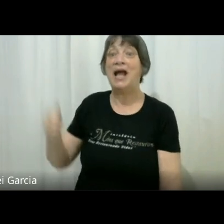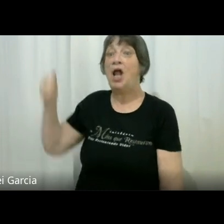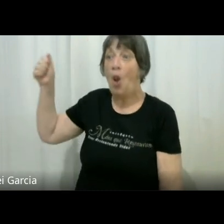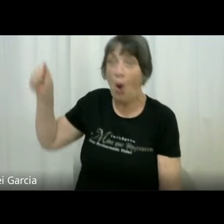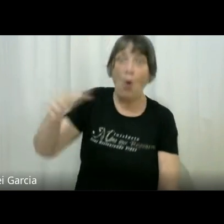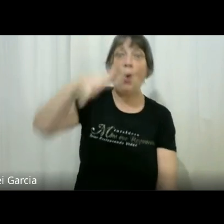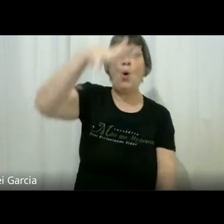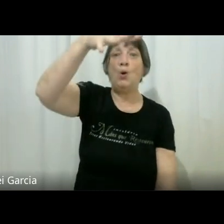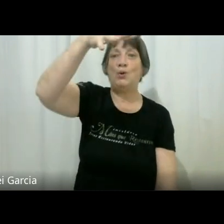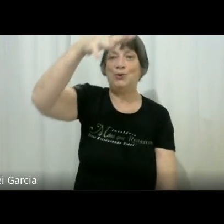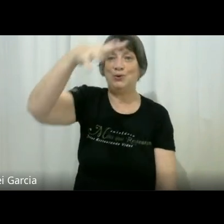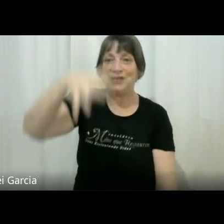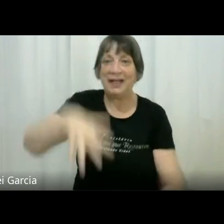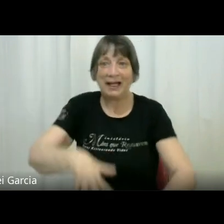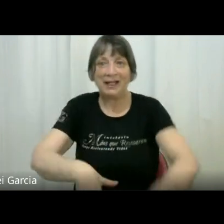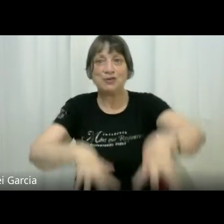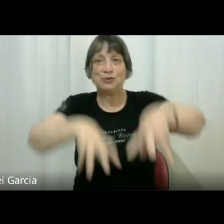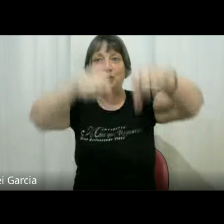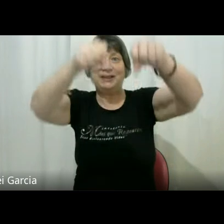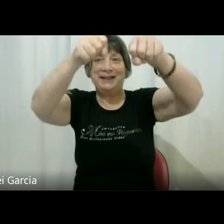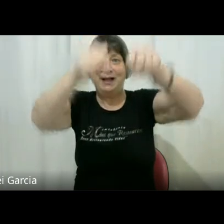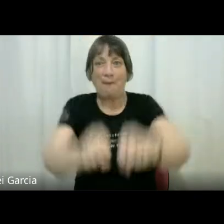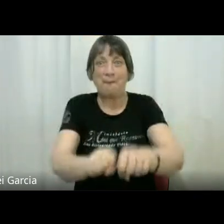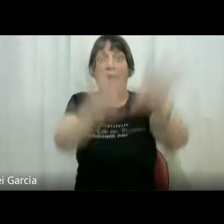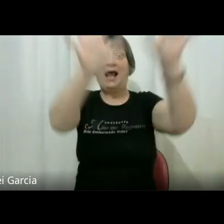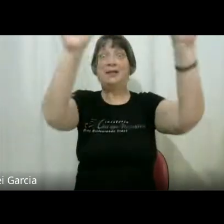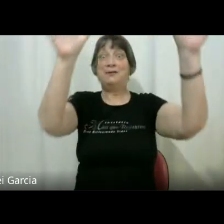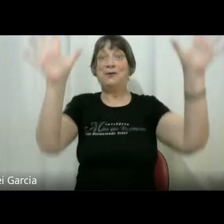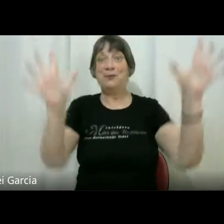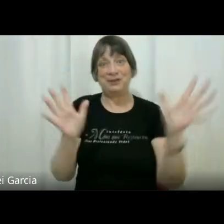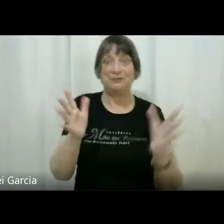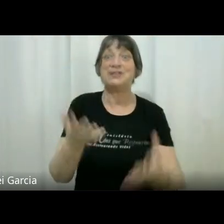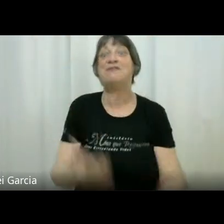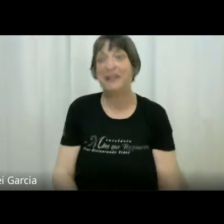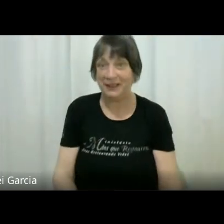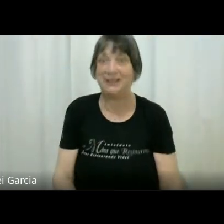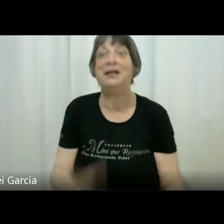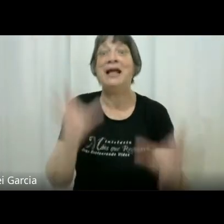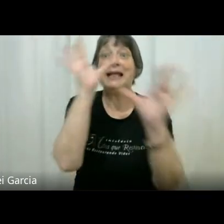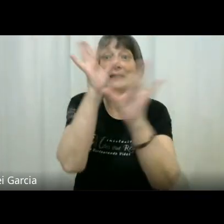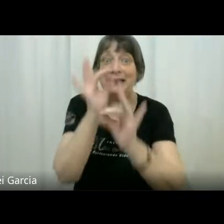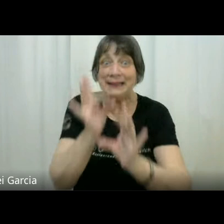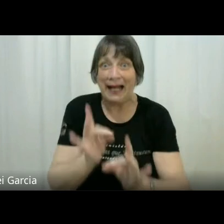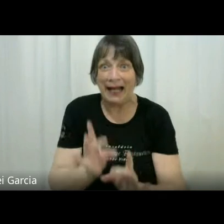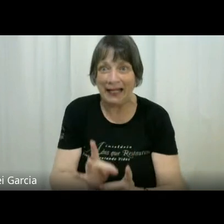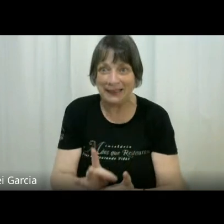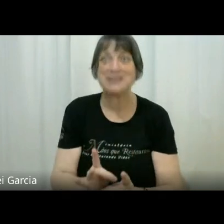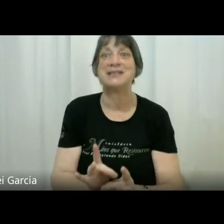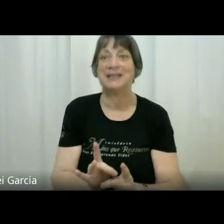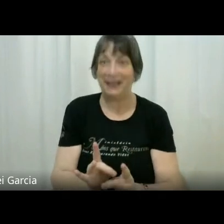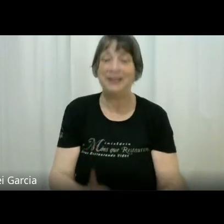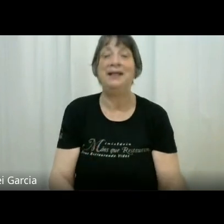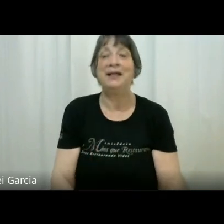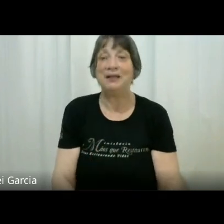disse, luz. Aí aquela escuridão clareou. Então, você vai criando